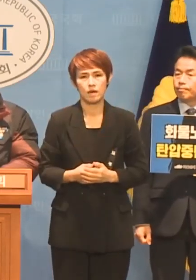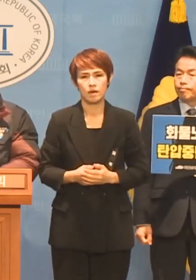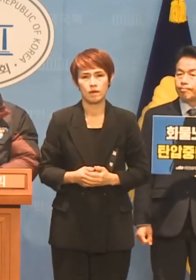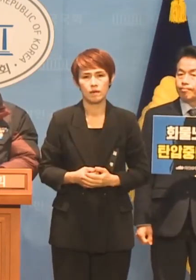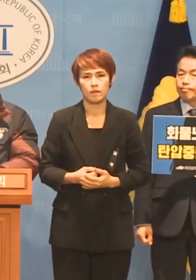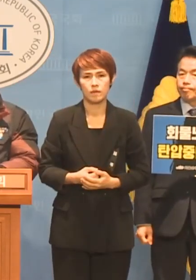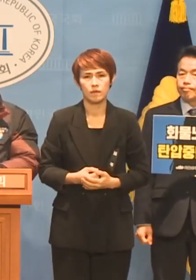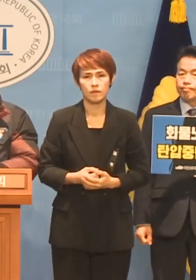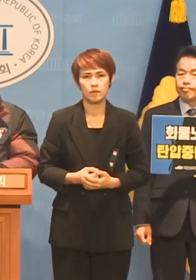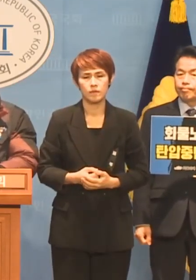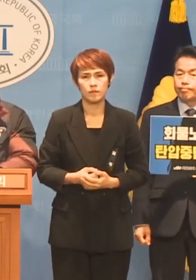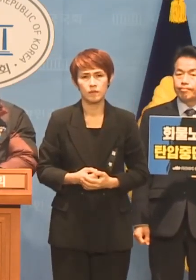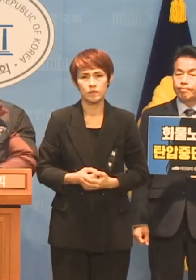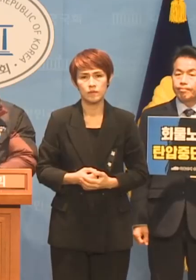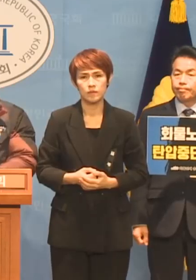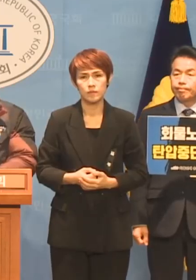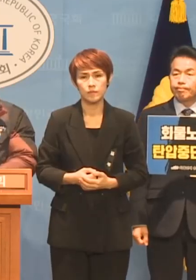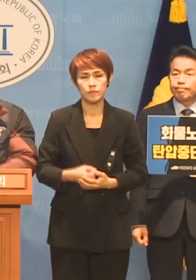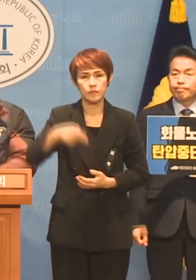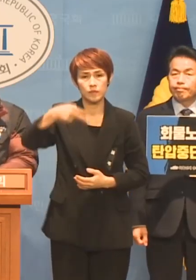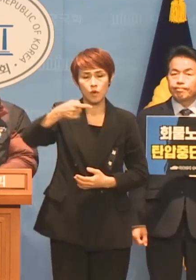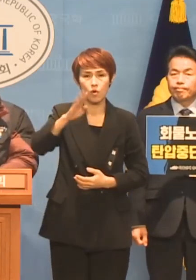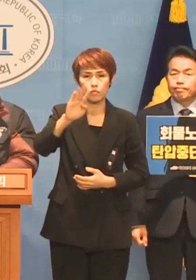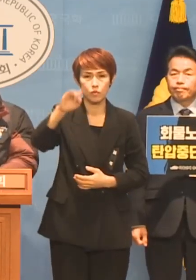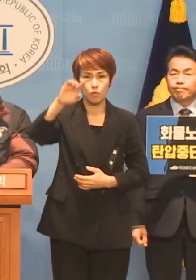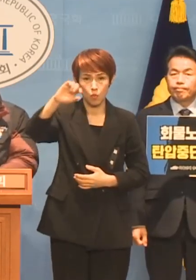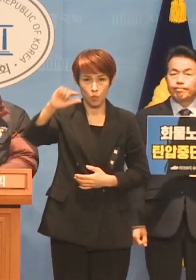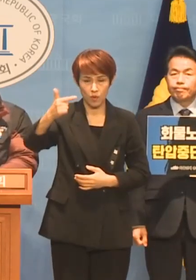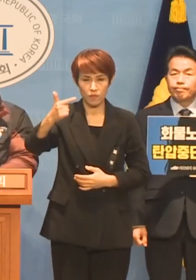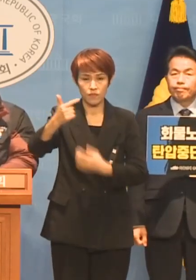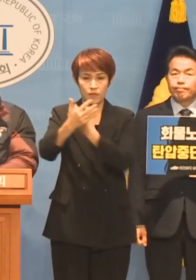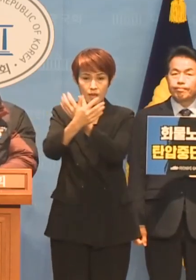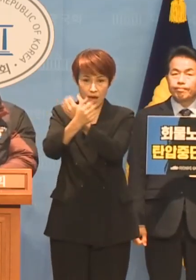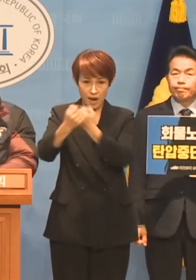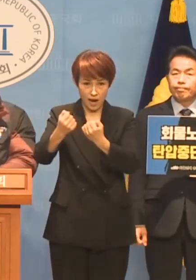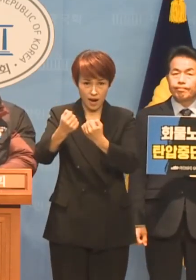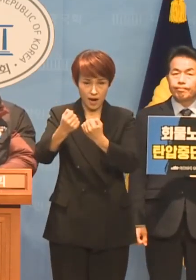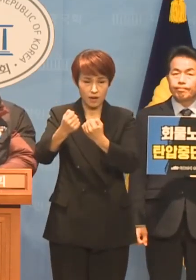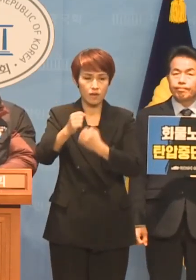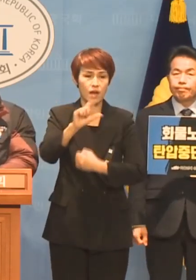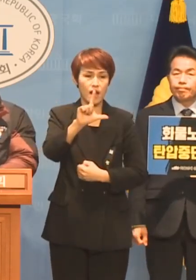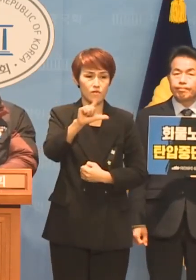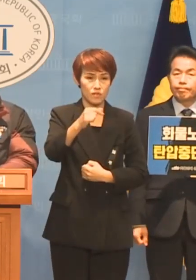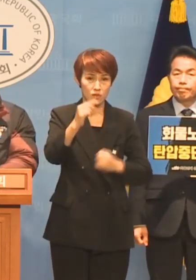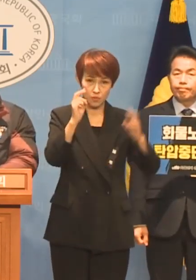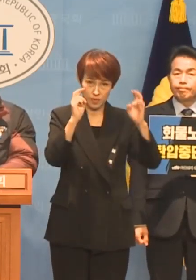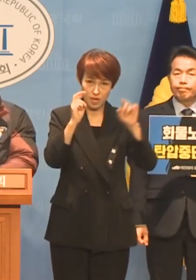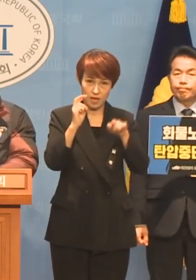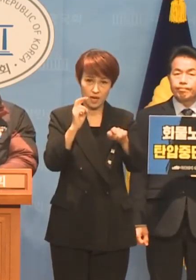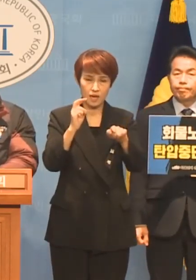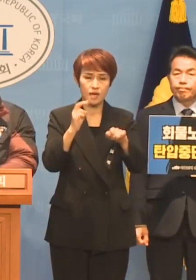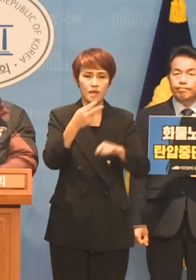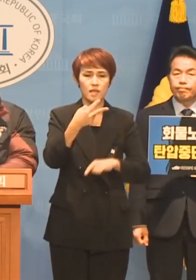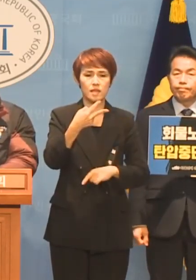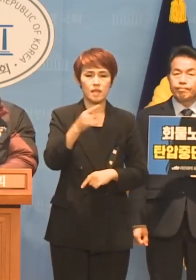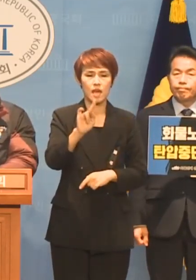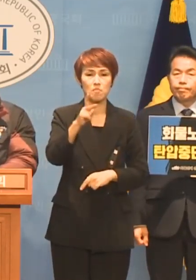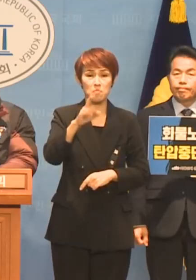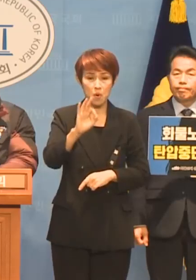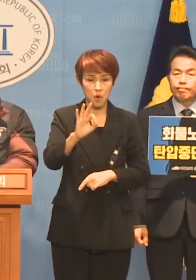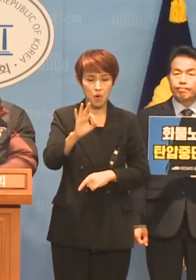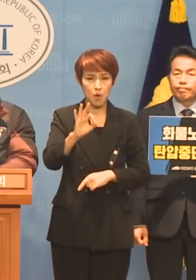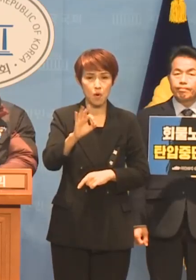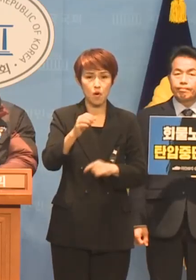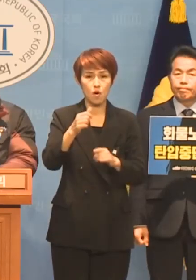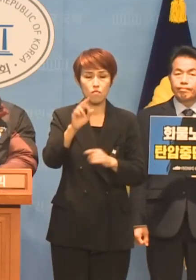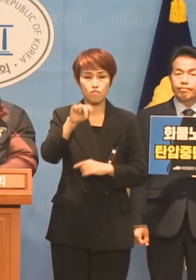판토스, 서본 운송 계약을 한 LG판토스는 대명물류에 낮은 운송비로 하청